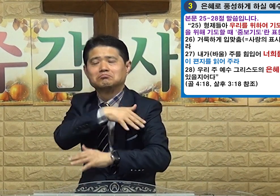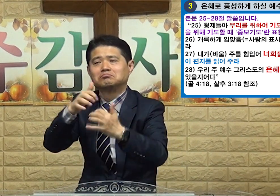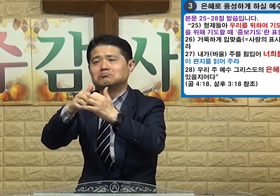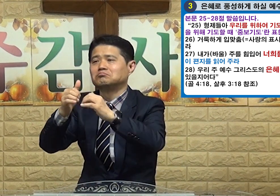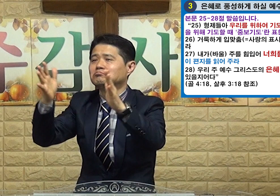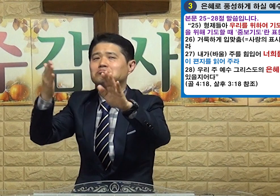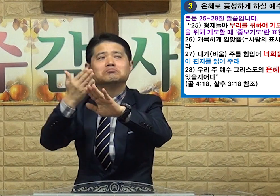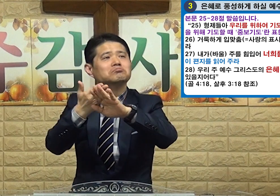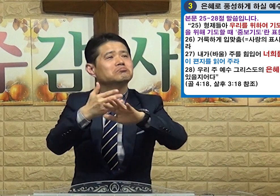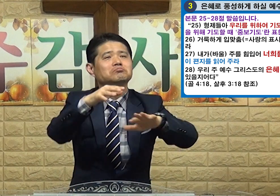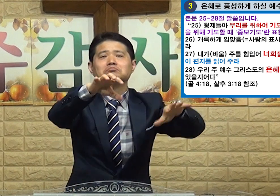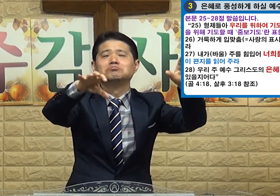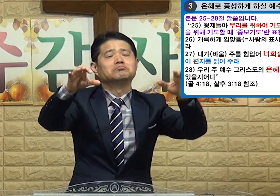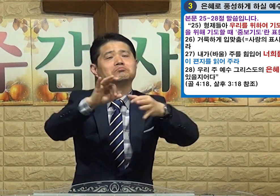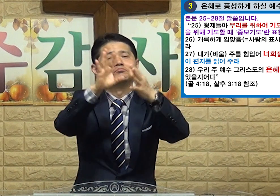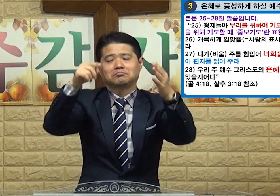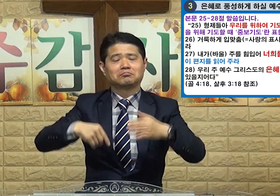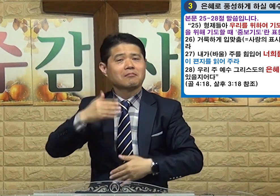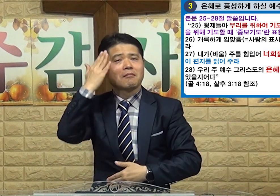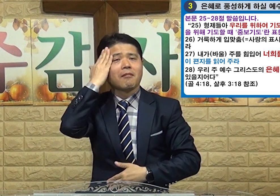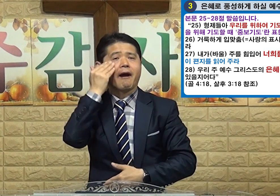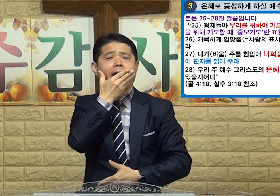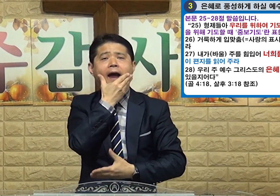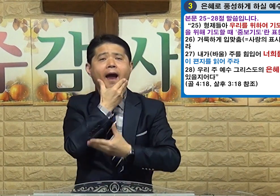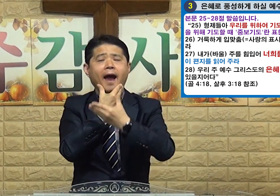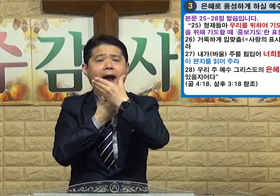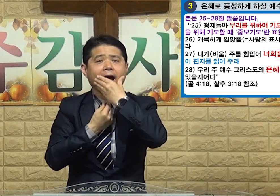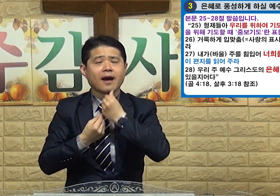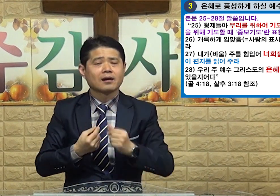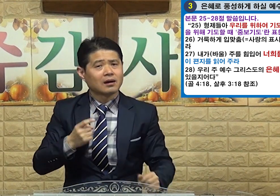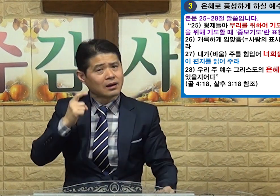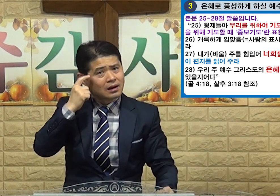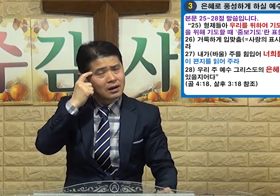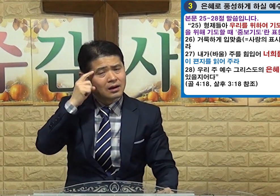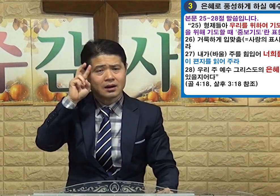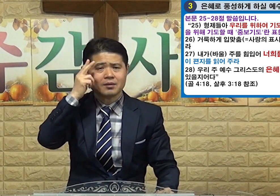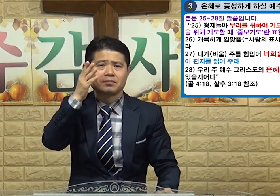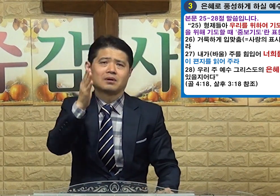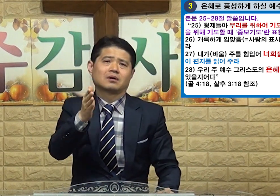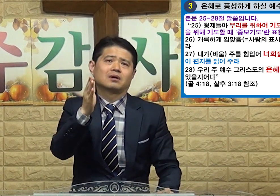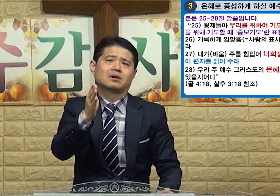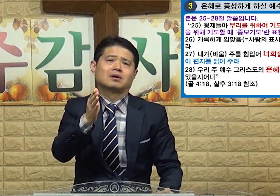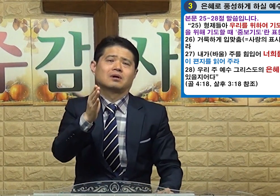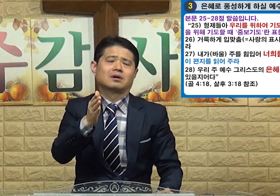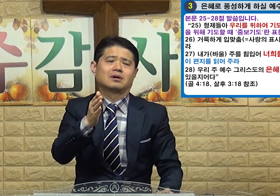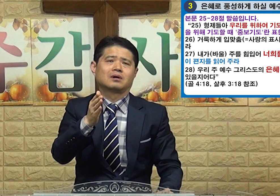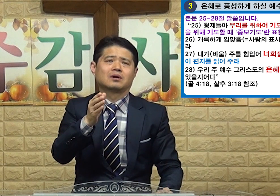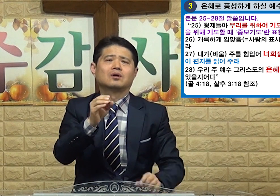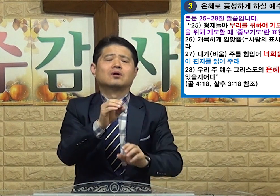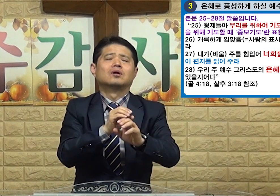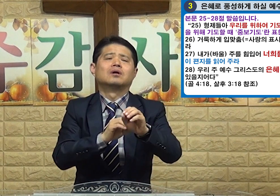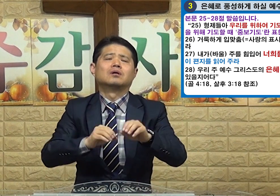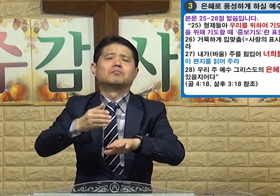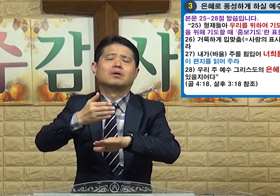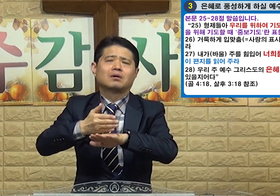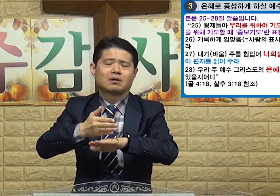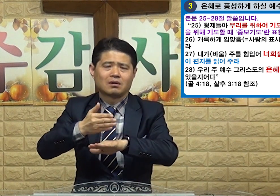전쟁 우리 문제가 아니야. 이렇게 생각하면서 한국만을 못되게 생각하시면 안 된다는